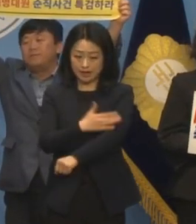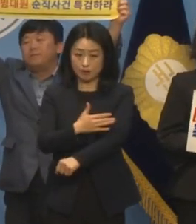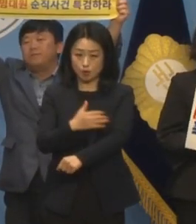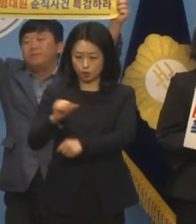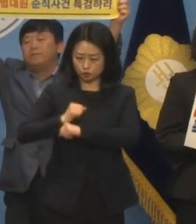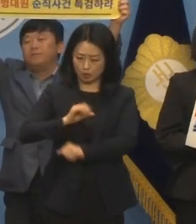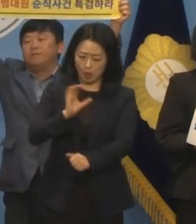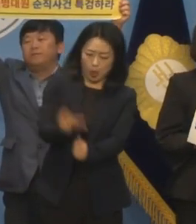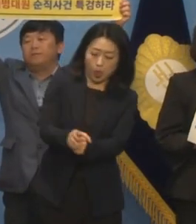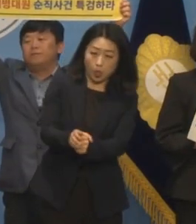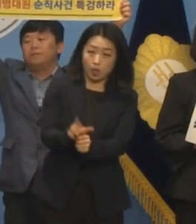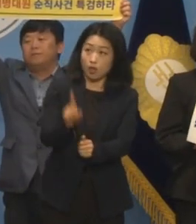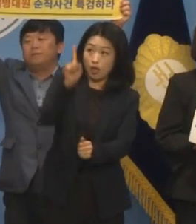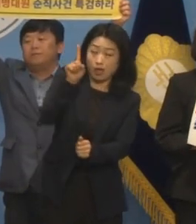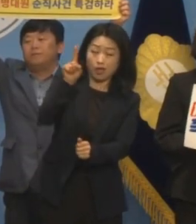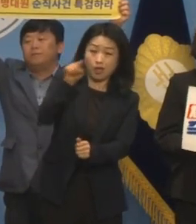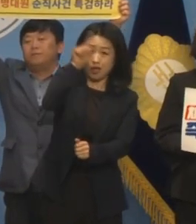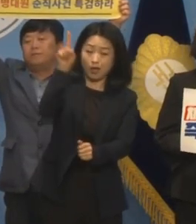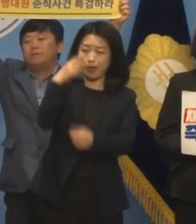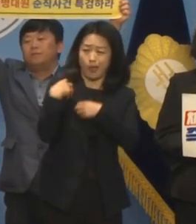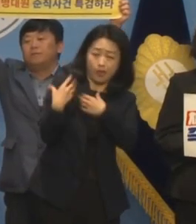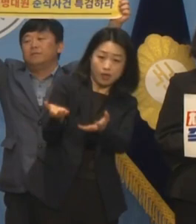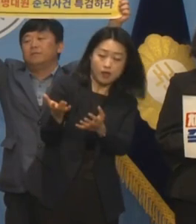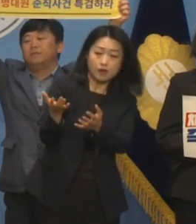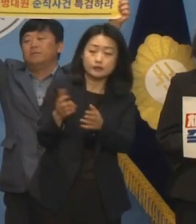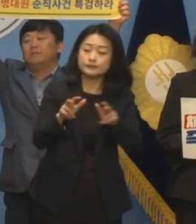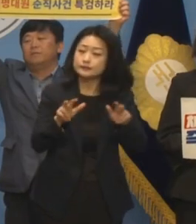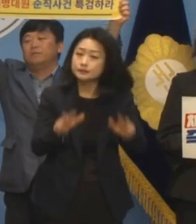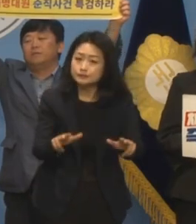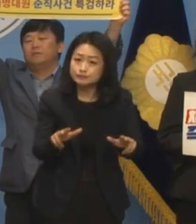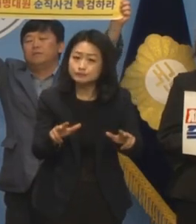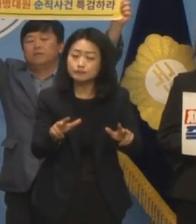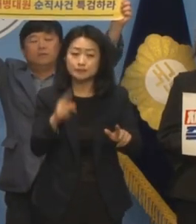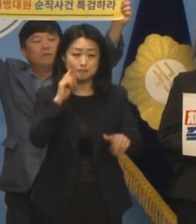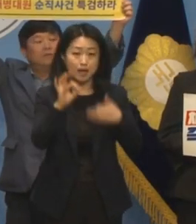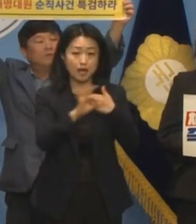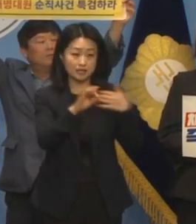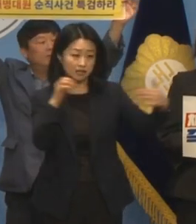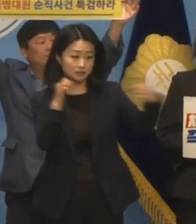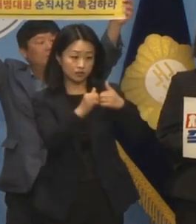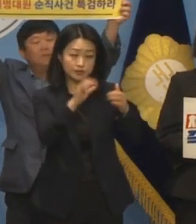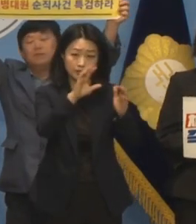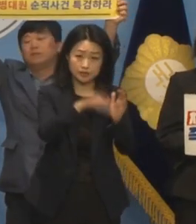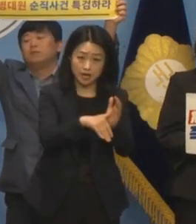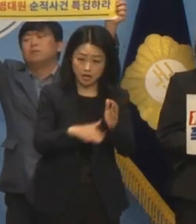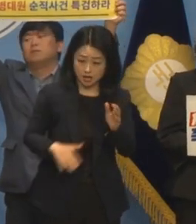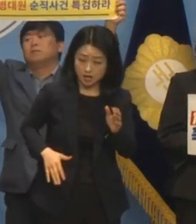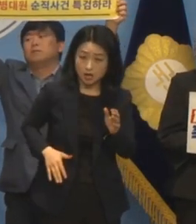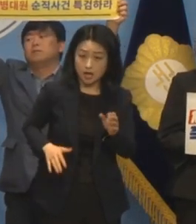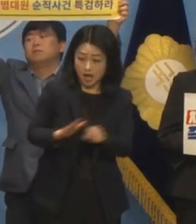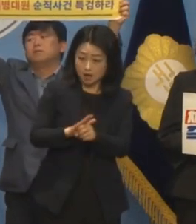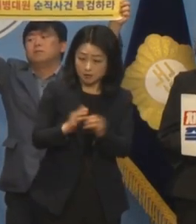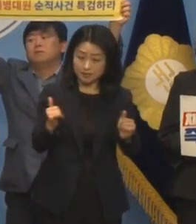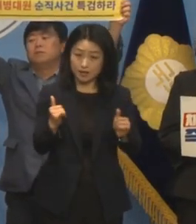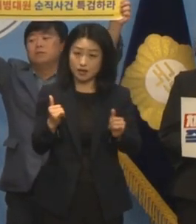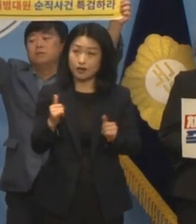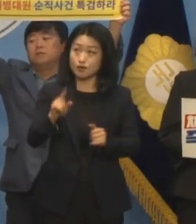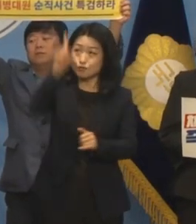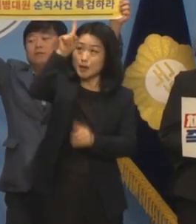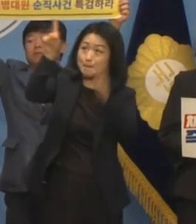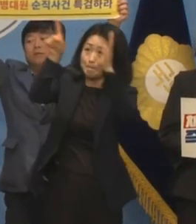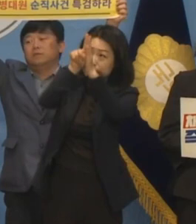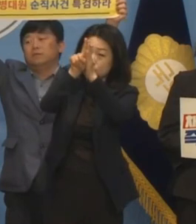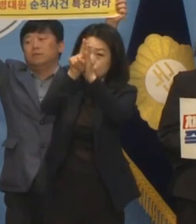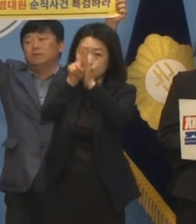군대가 됐습니다. 지금 서북도서에서 전쟁이 벌어진다면 어떤 군인들이 이런 지휘관들을 믿고 따를 수 있겠습니까? 순직